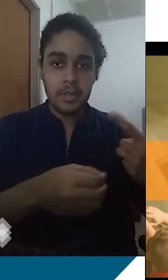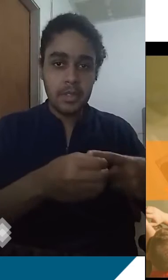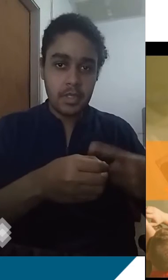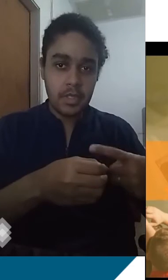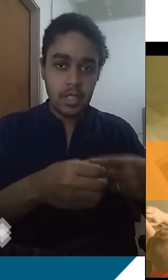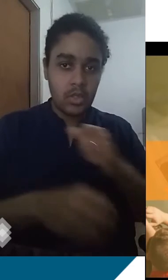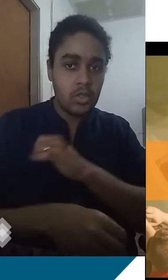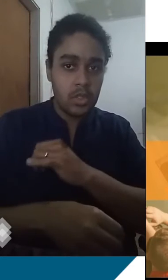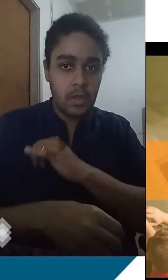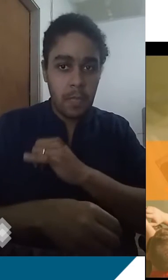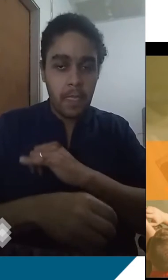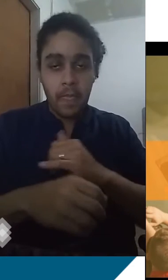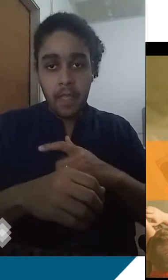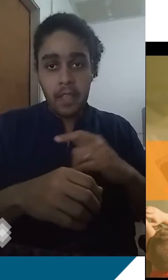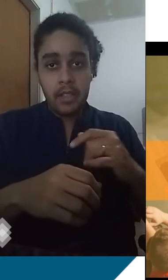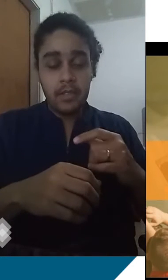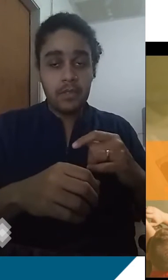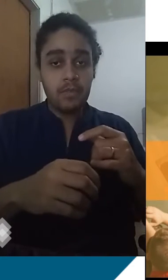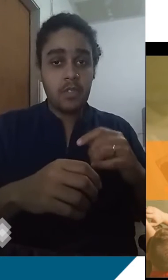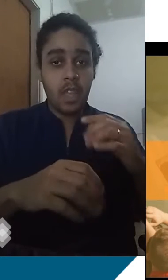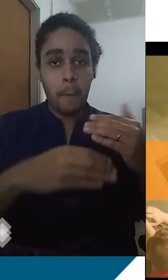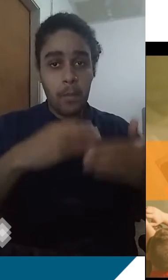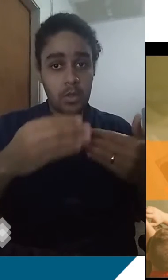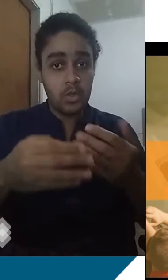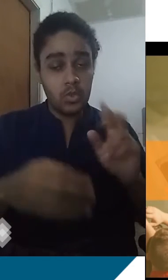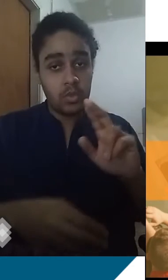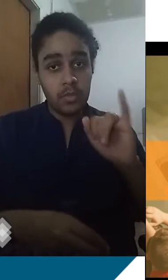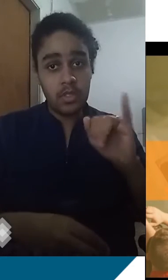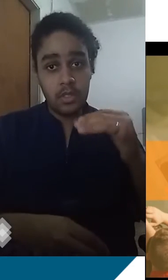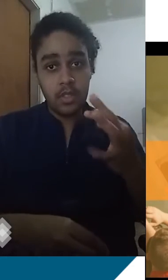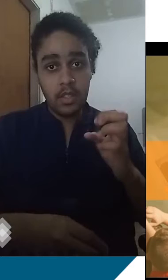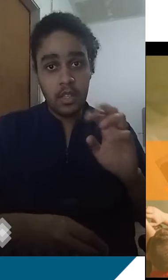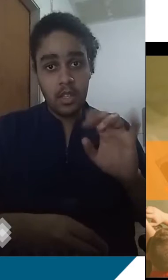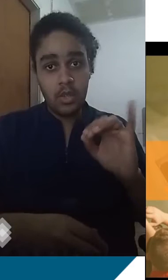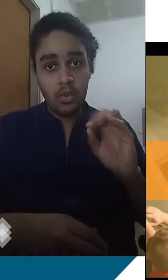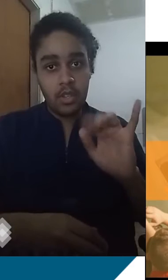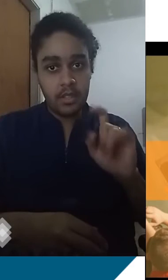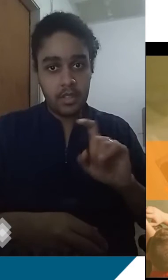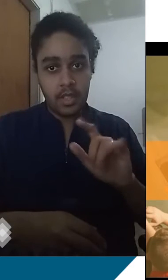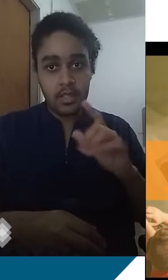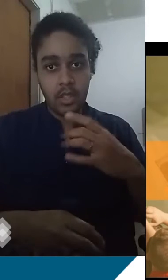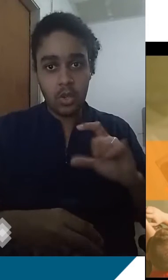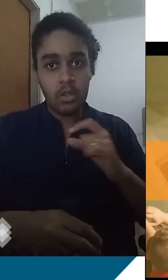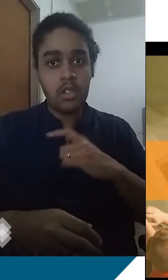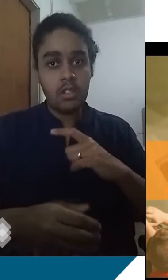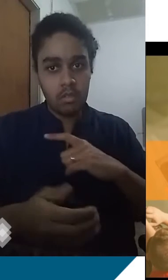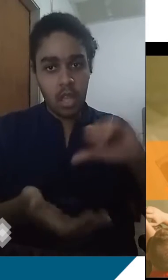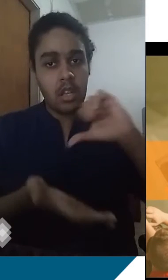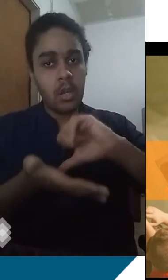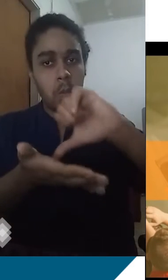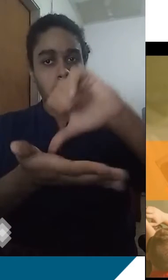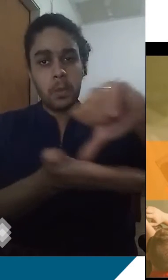região metropolitana da cidade do Rio, passaram por um processo que a gente chama de interiorização, ou seja, passaram a oferecer campus em